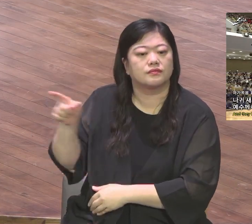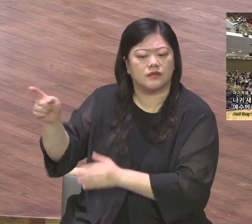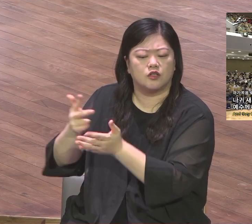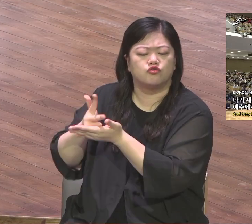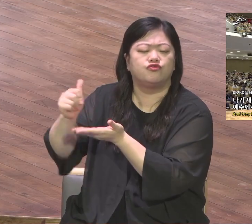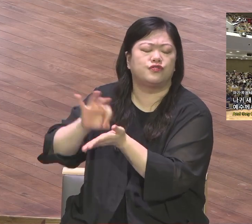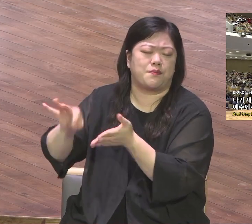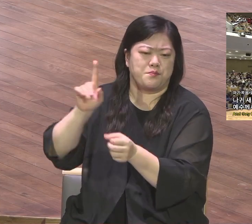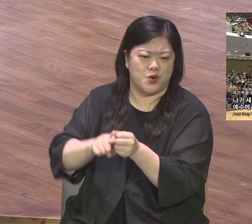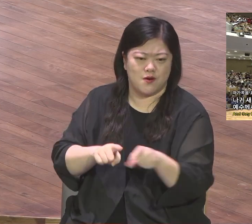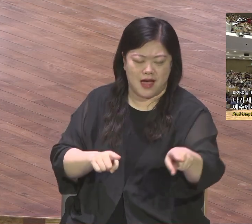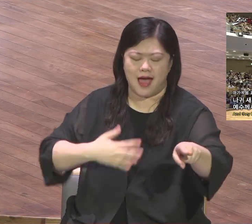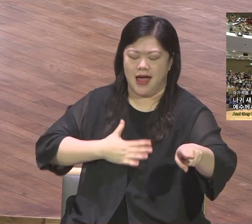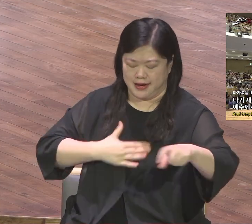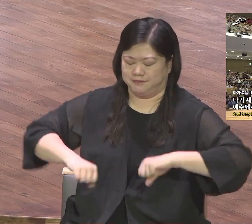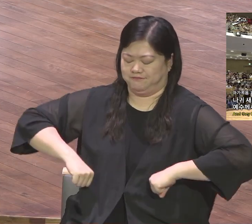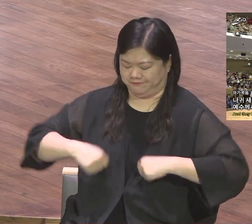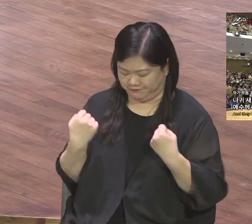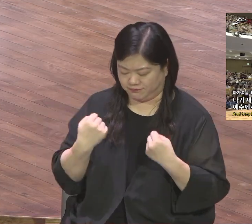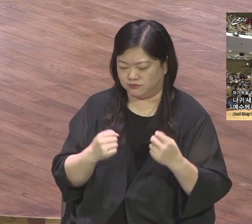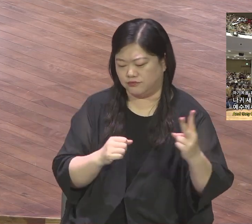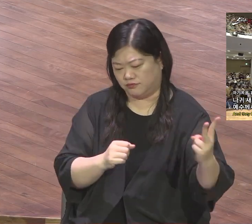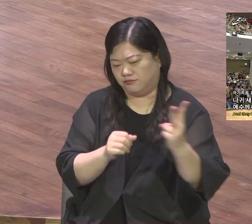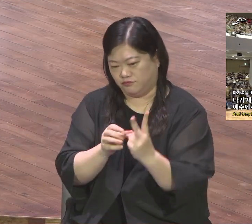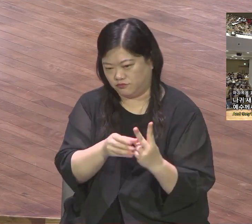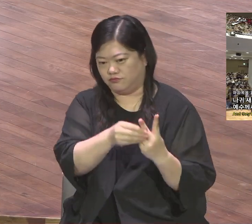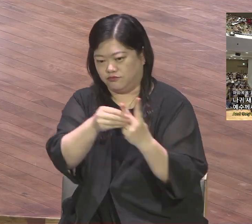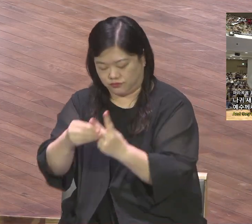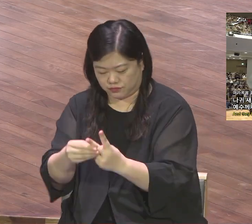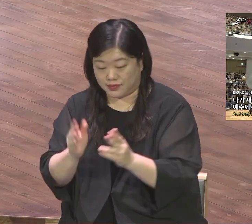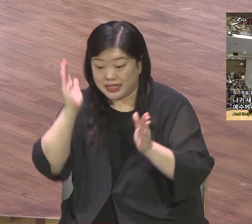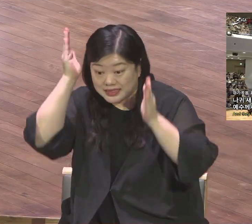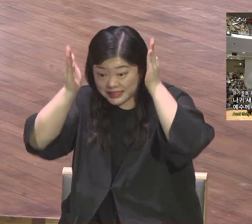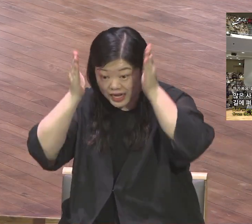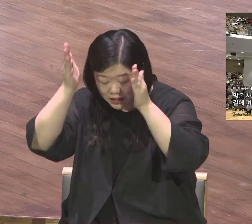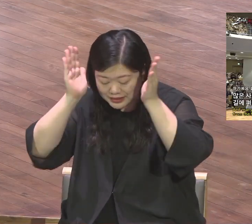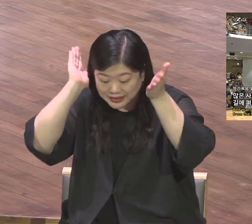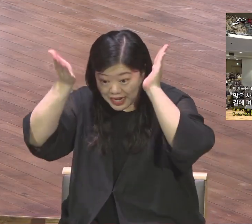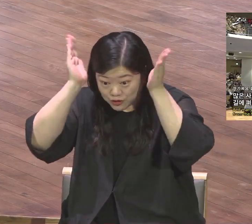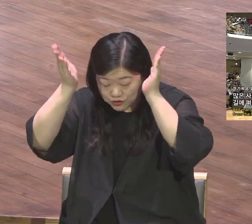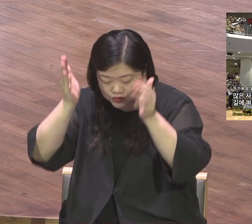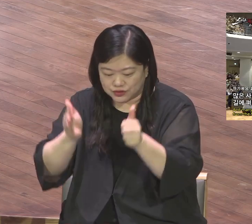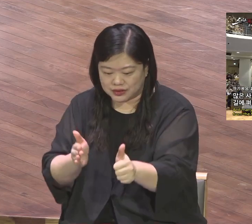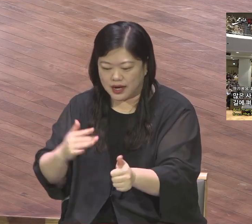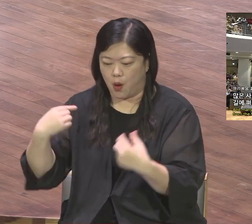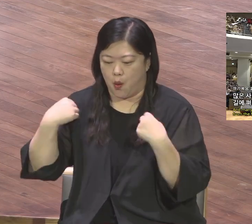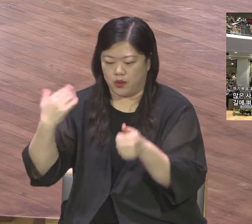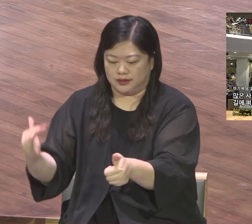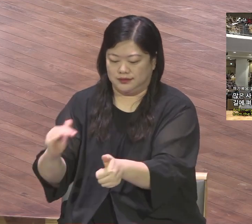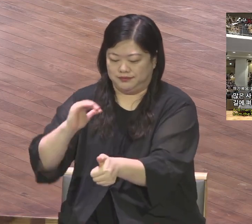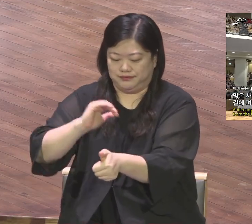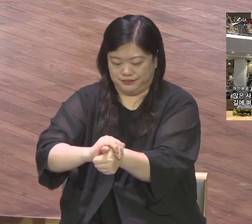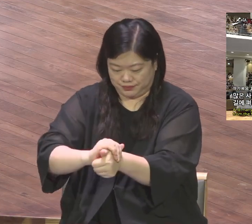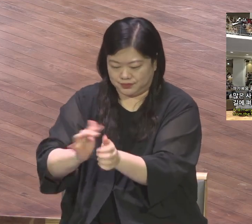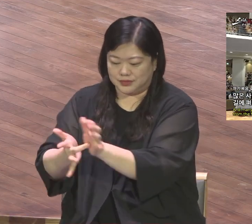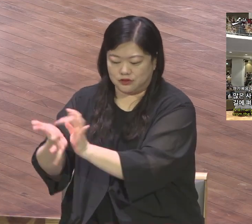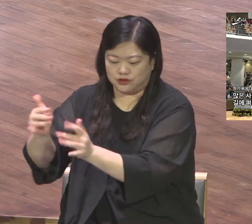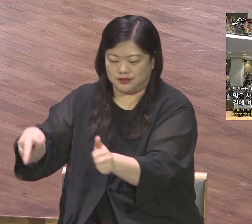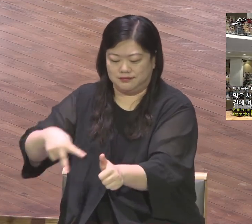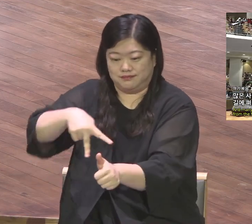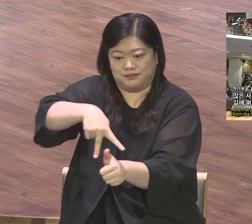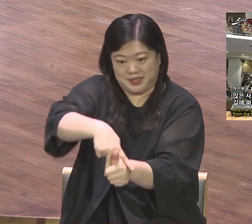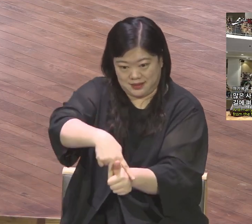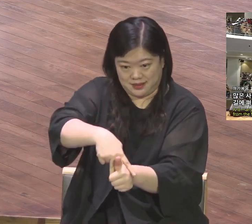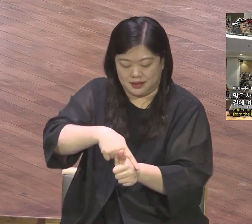나귀 새끼를 예수께로 끌고 와서 자기들의 겉옷을 그 위에 얹어 놓으매 예수께서 타시니, 많은 사람들은 자기들의 겉옷을, 또